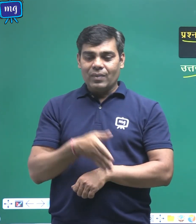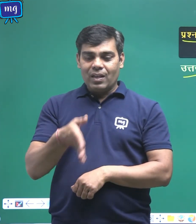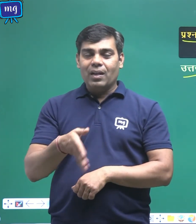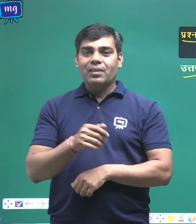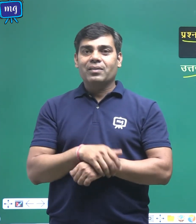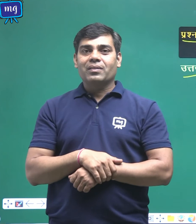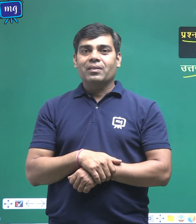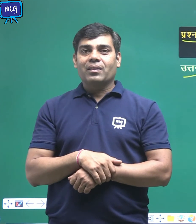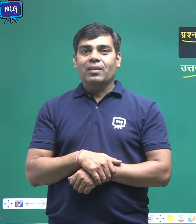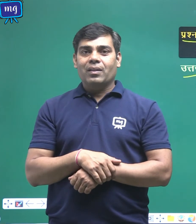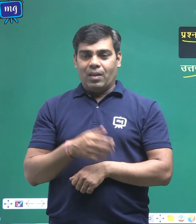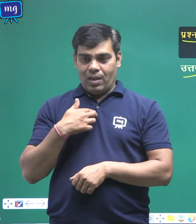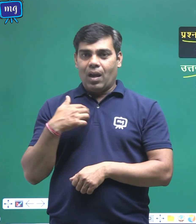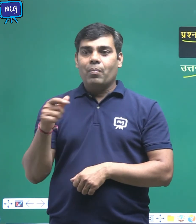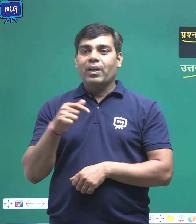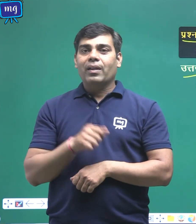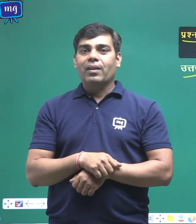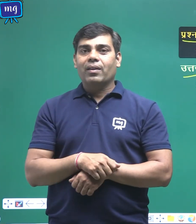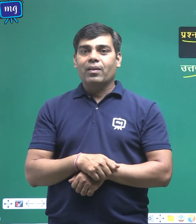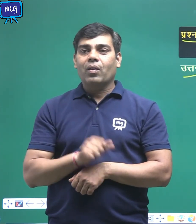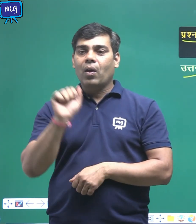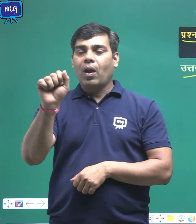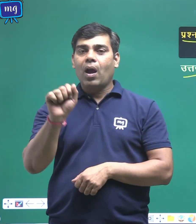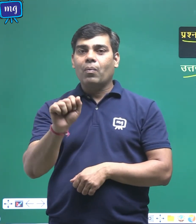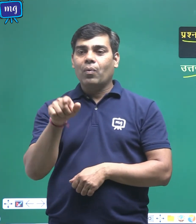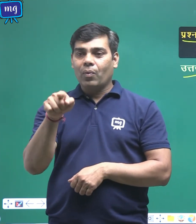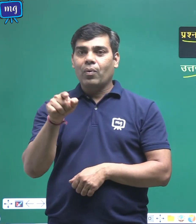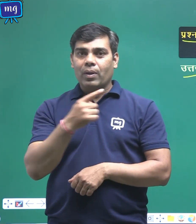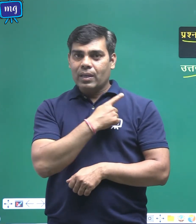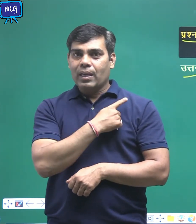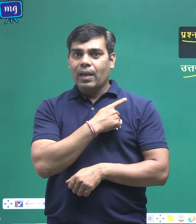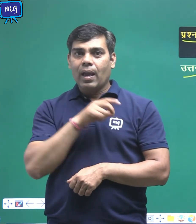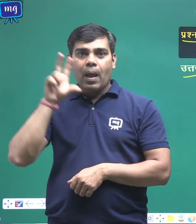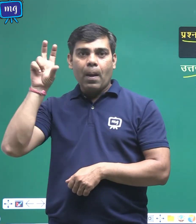आज हमने आपको ये पाठ,